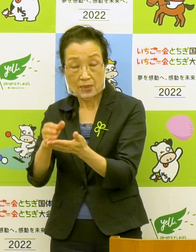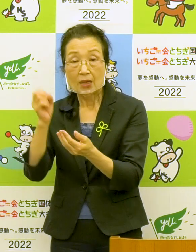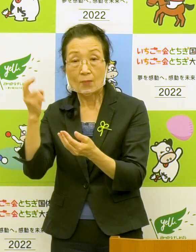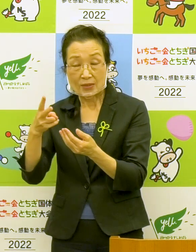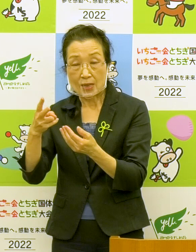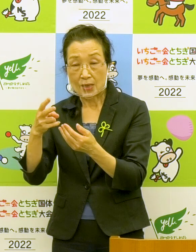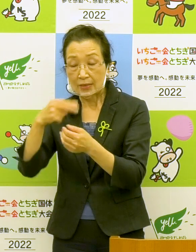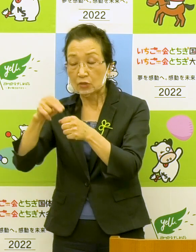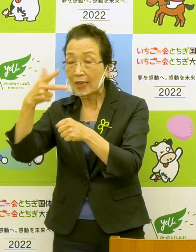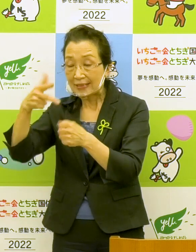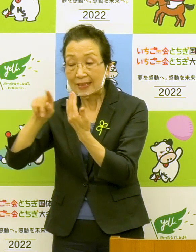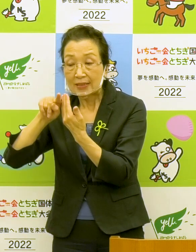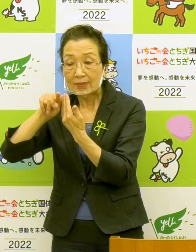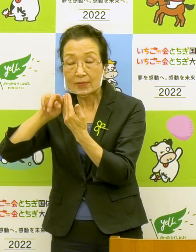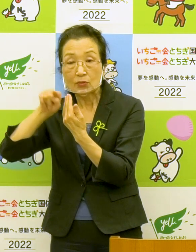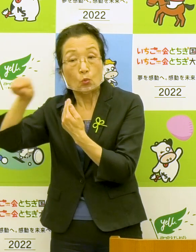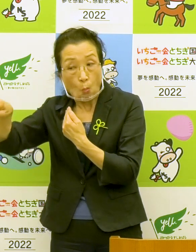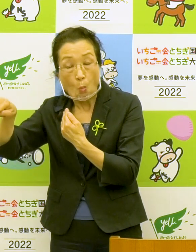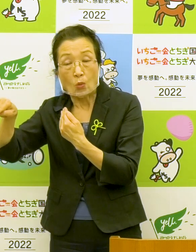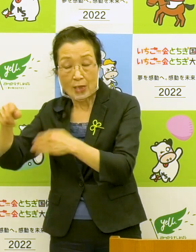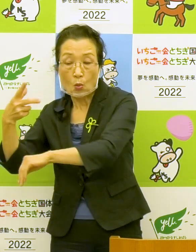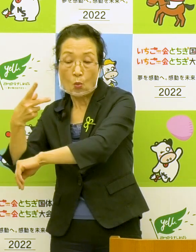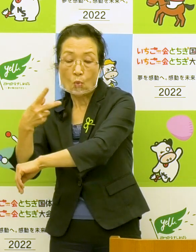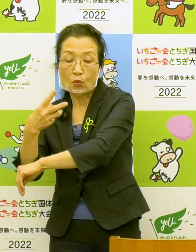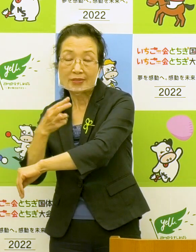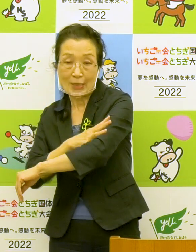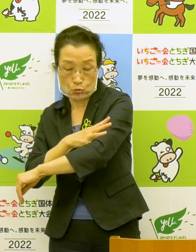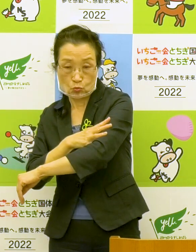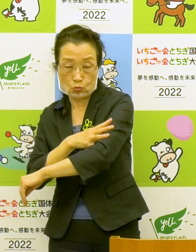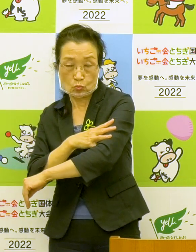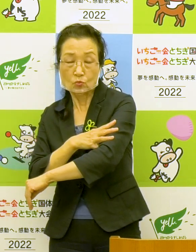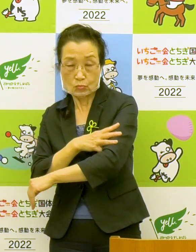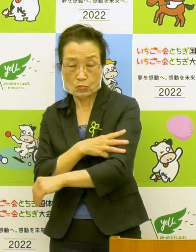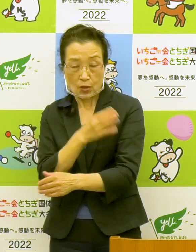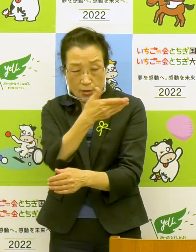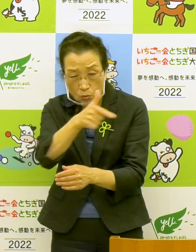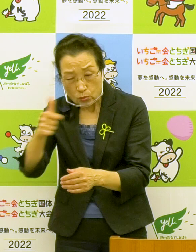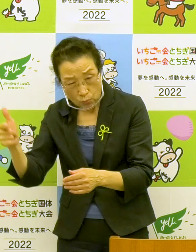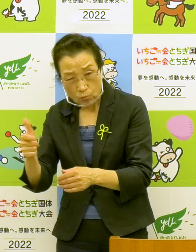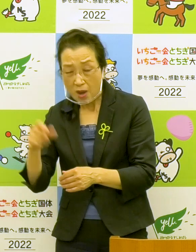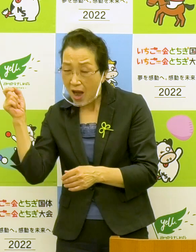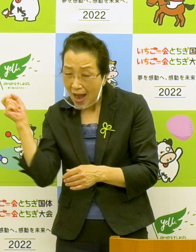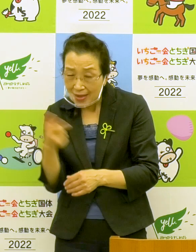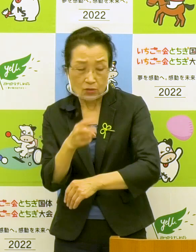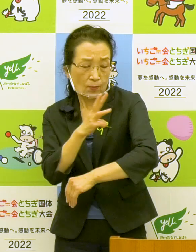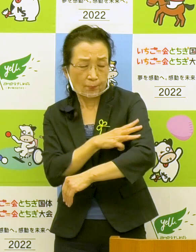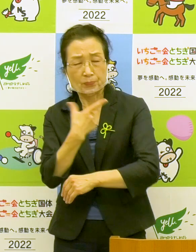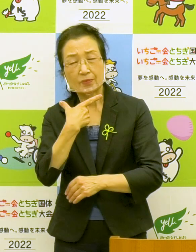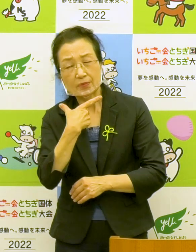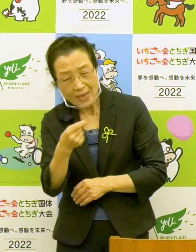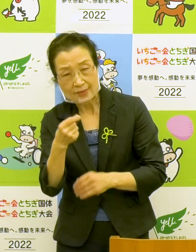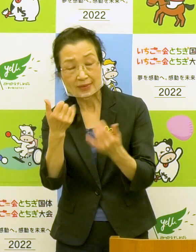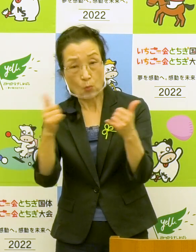での接種を合わせまして、早期にワクチン接種を希望される方、つまり、アン